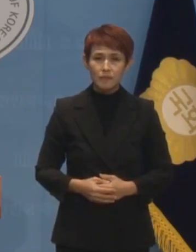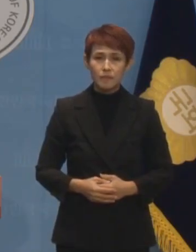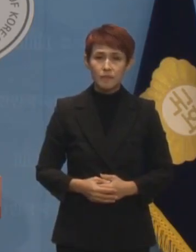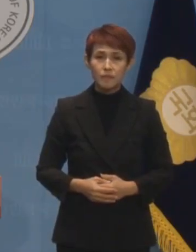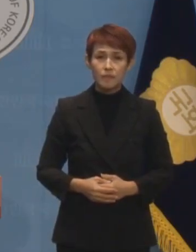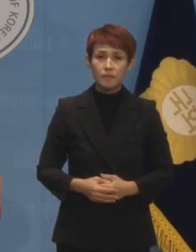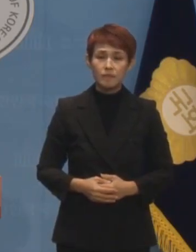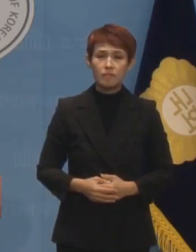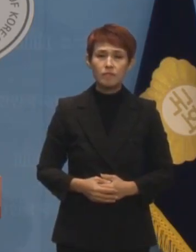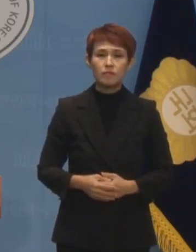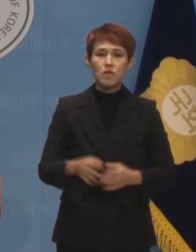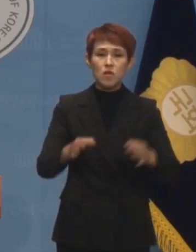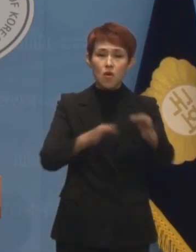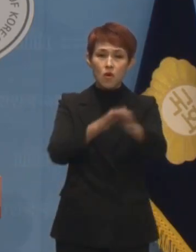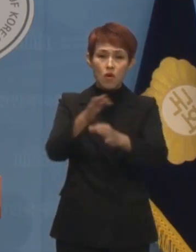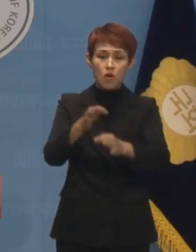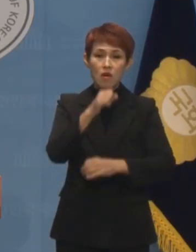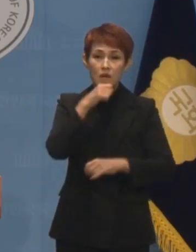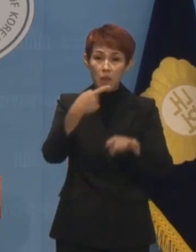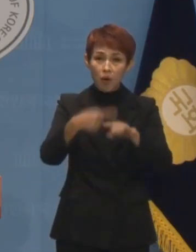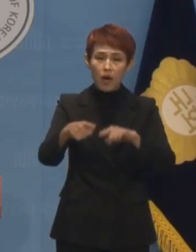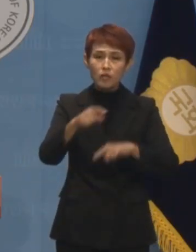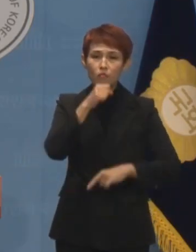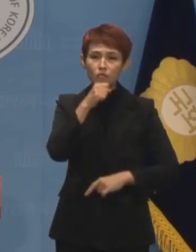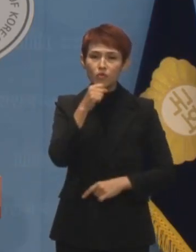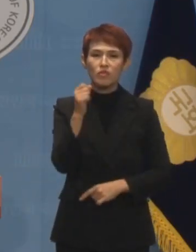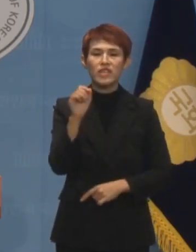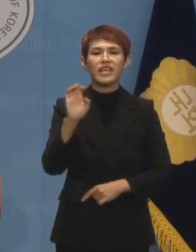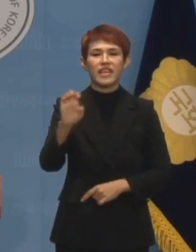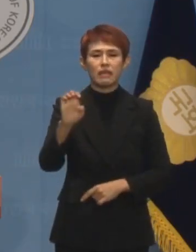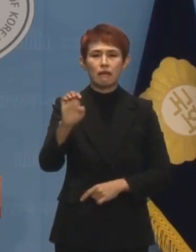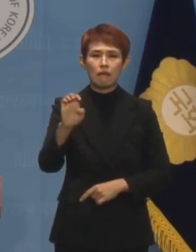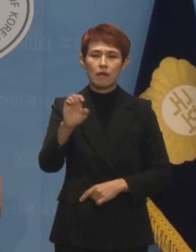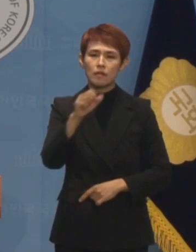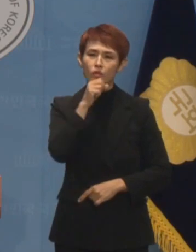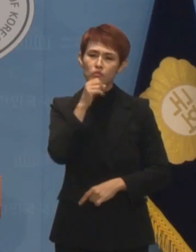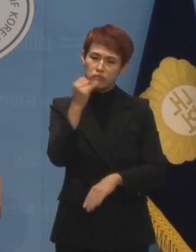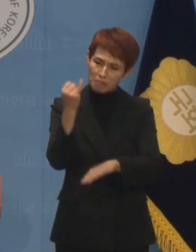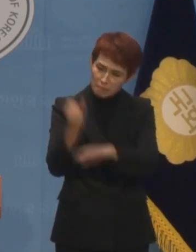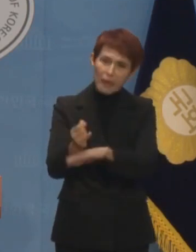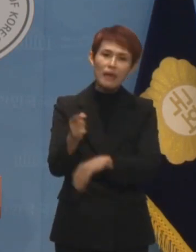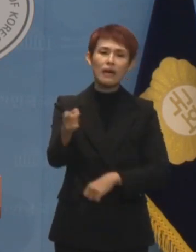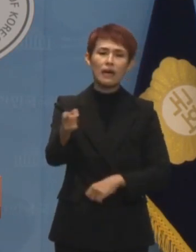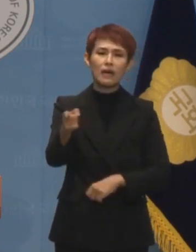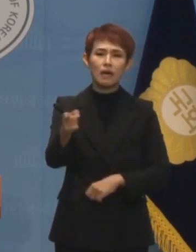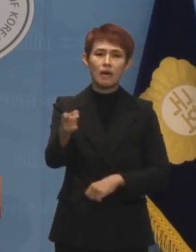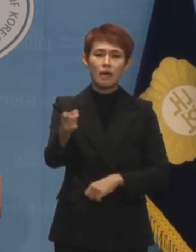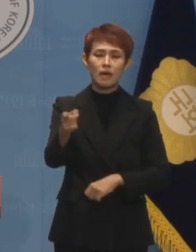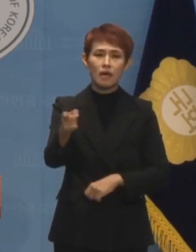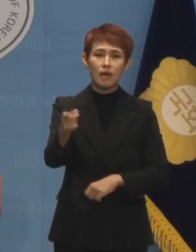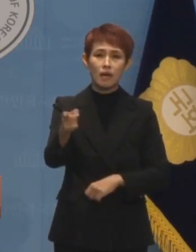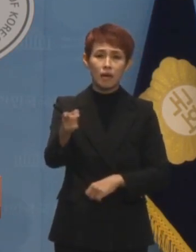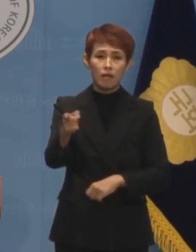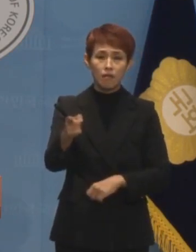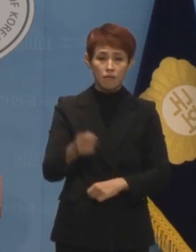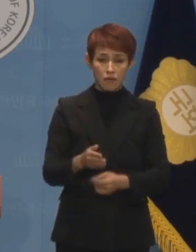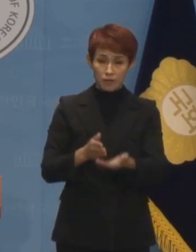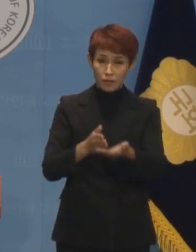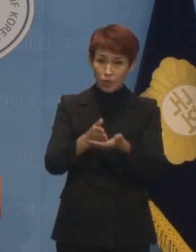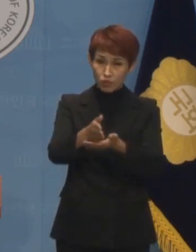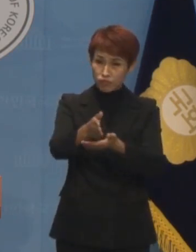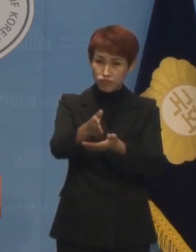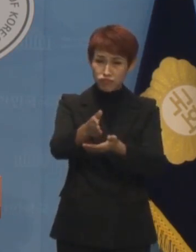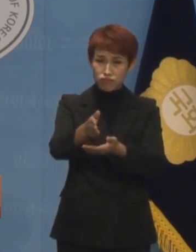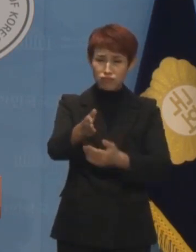게다가 경영평가 2등급 아주 미흡을 받고 있는 상황이니 당연히 전문성